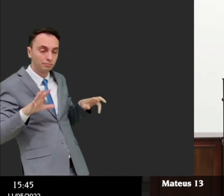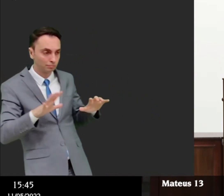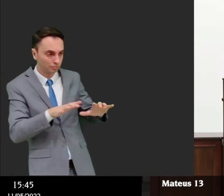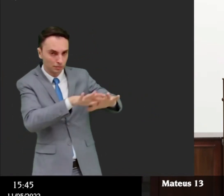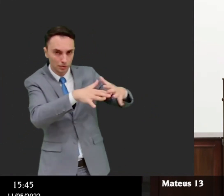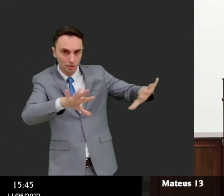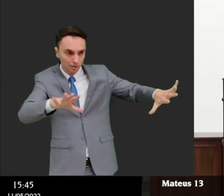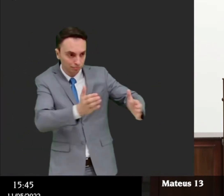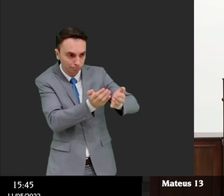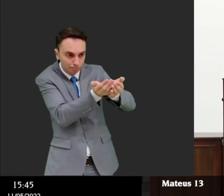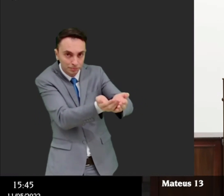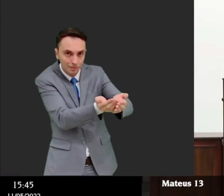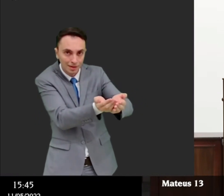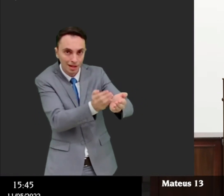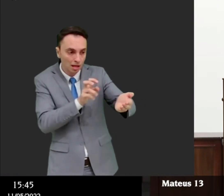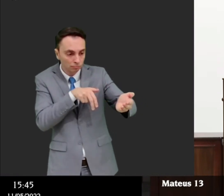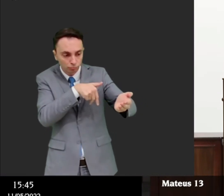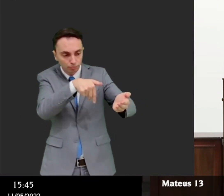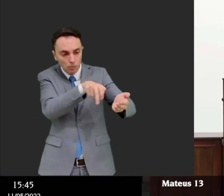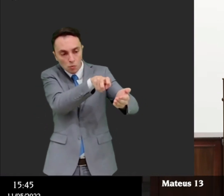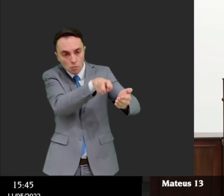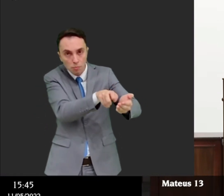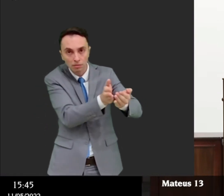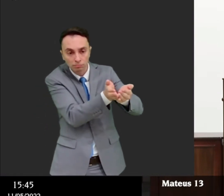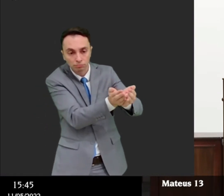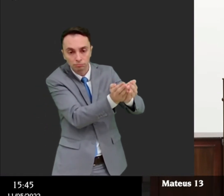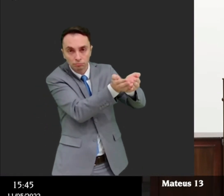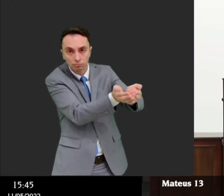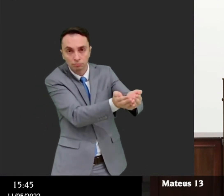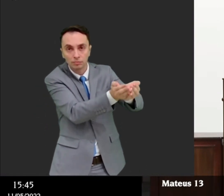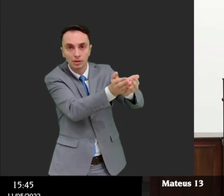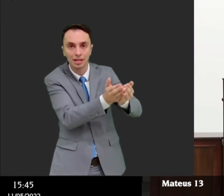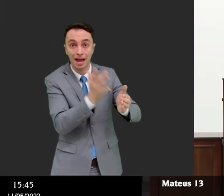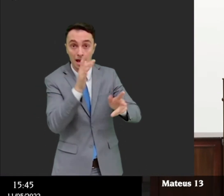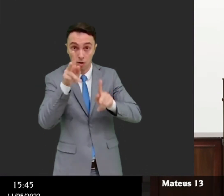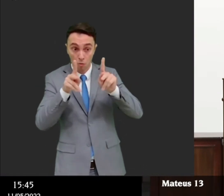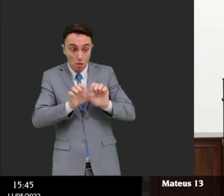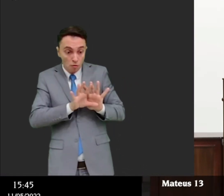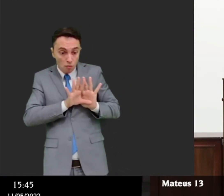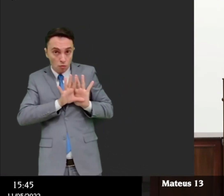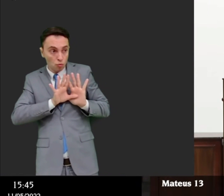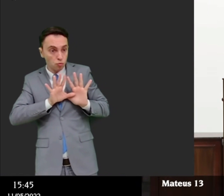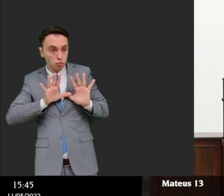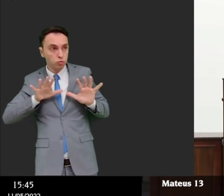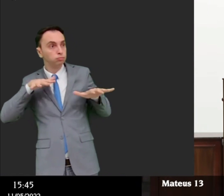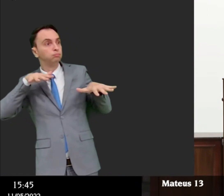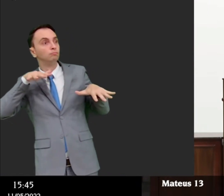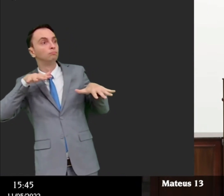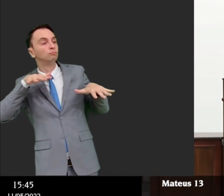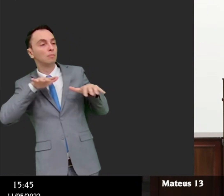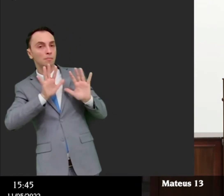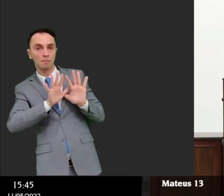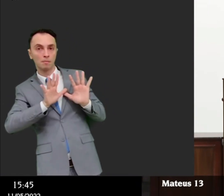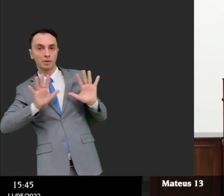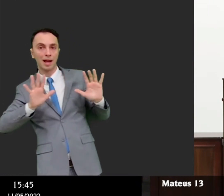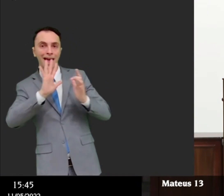barco, se assentou e toda a multidão estava em pé na praia. Falou-lhe de muitas